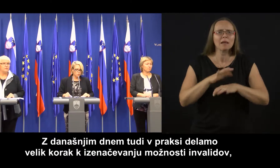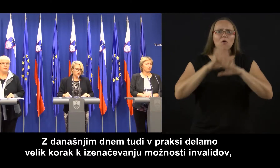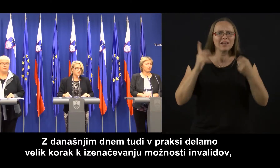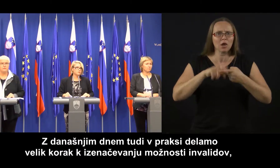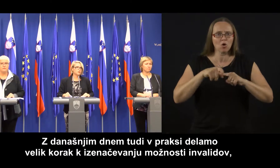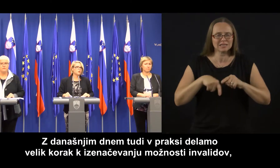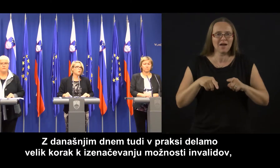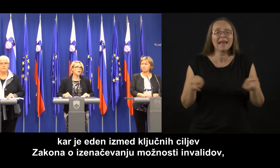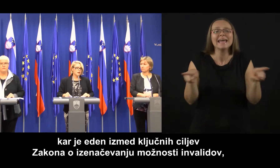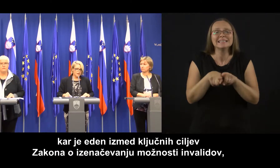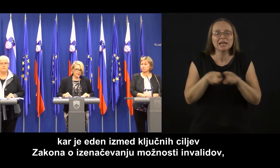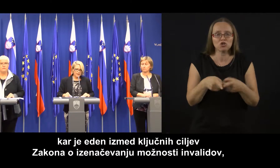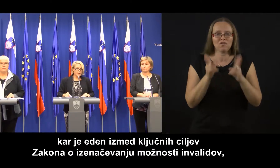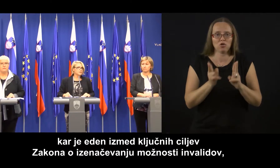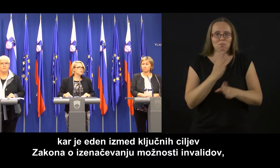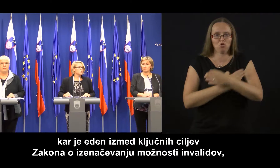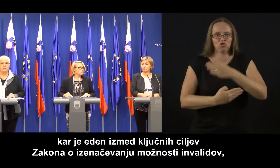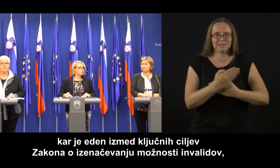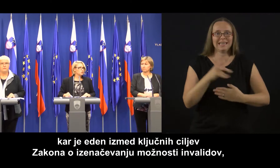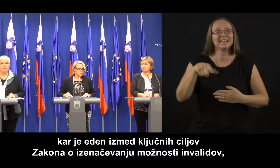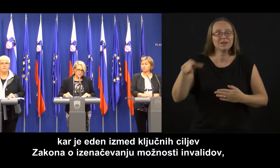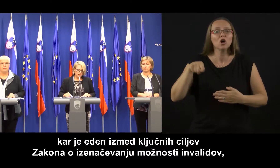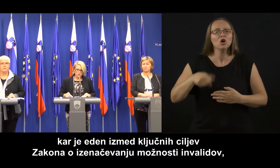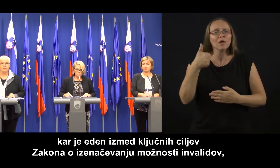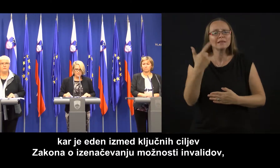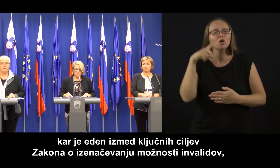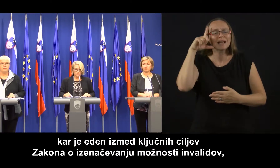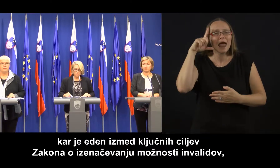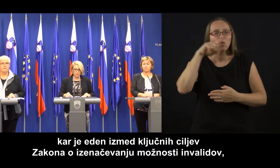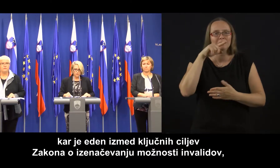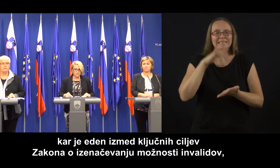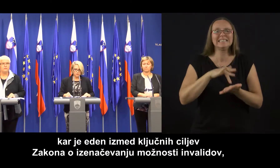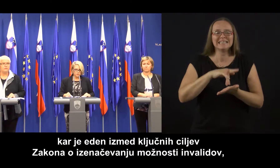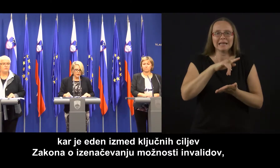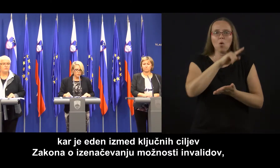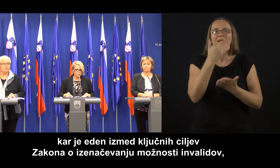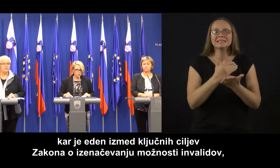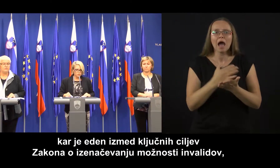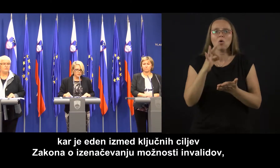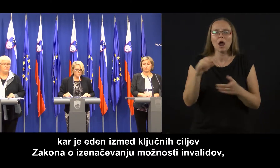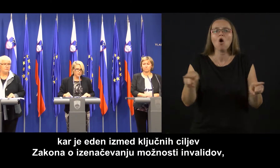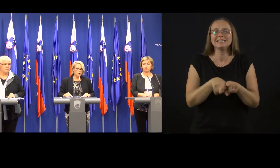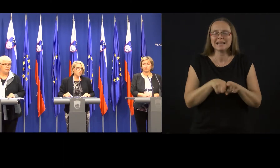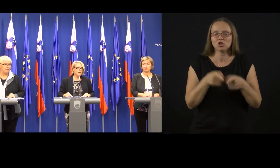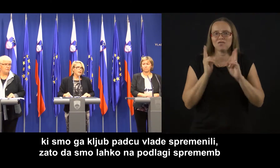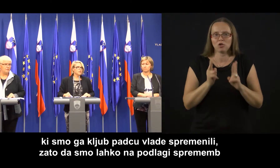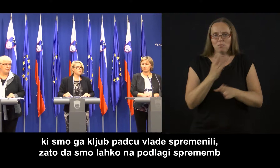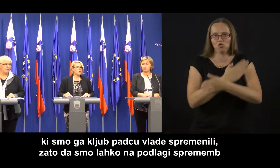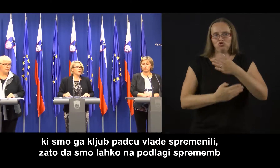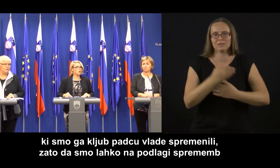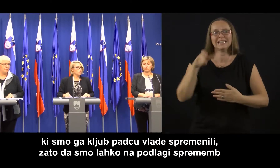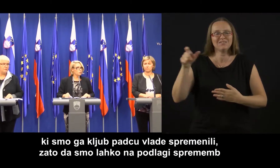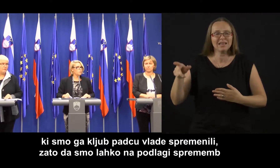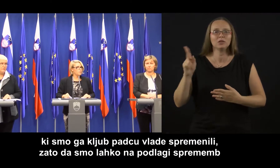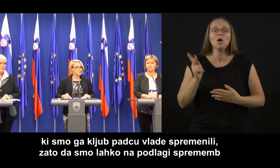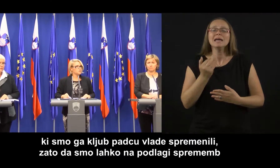izenačevanju možnosti invalidov, kar je eden izmed ključnih ciljev zakona o izenačevanju možnosti invalidov, ki smo